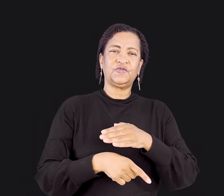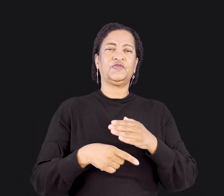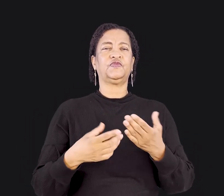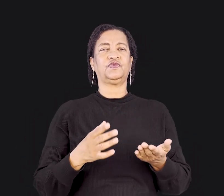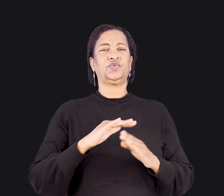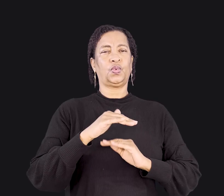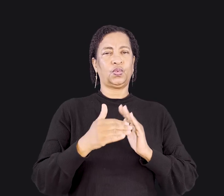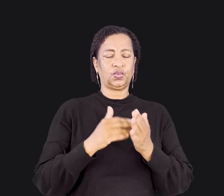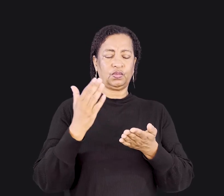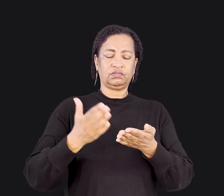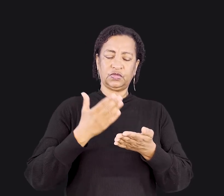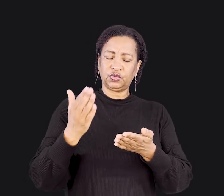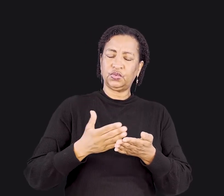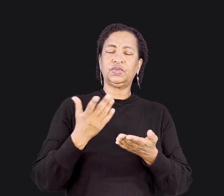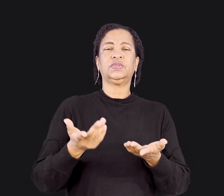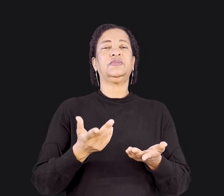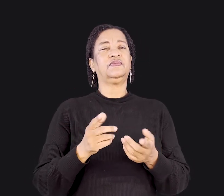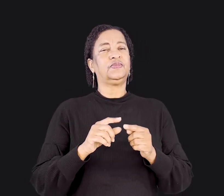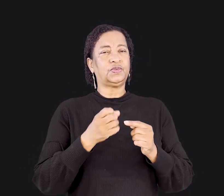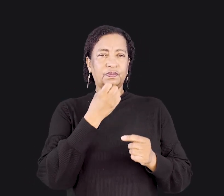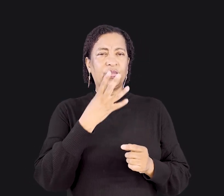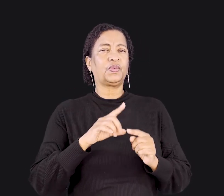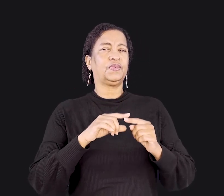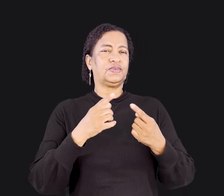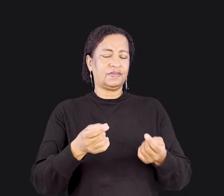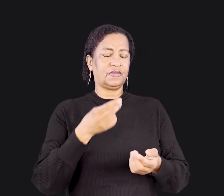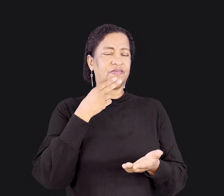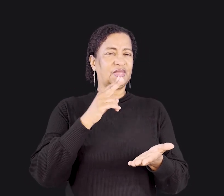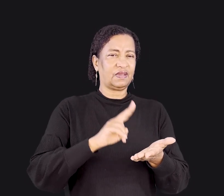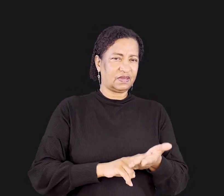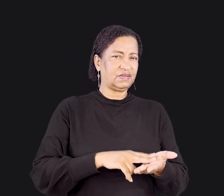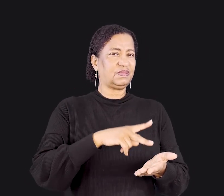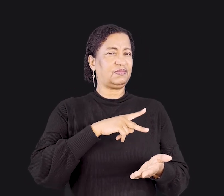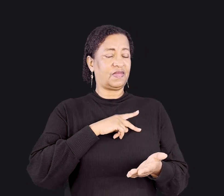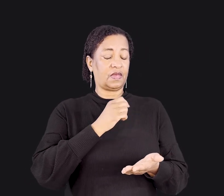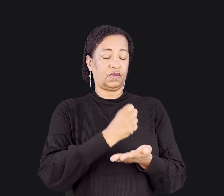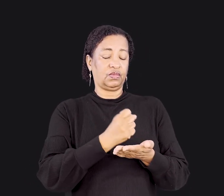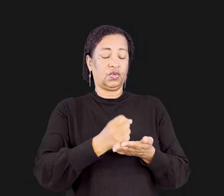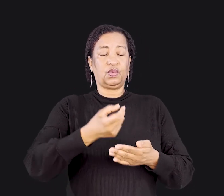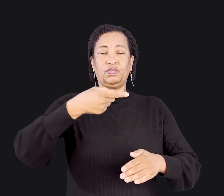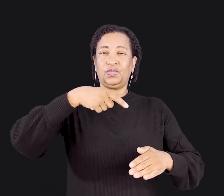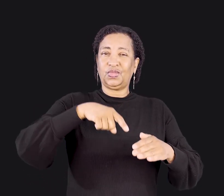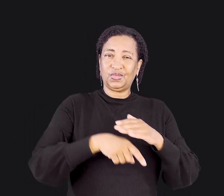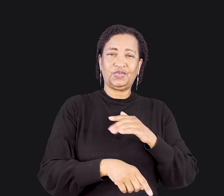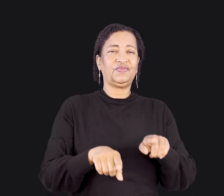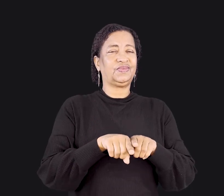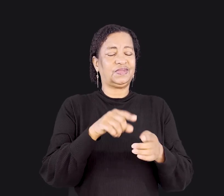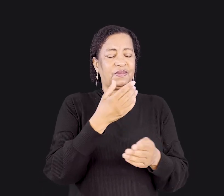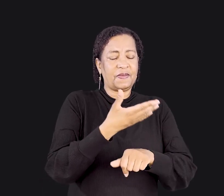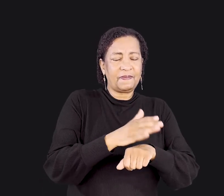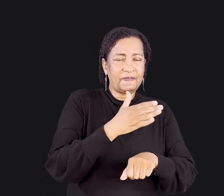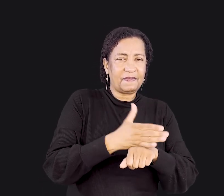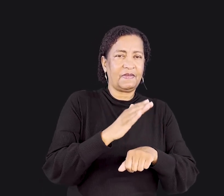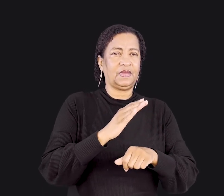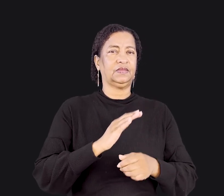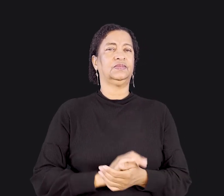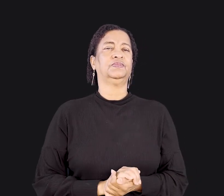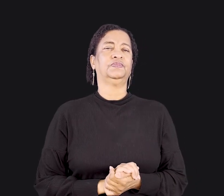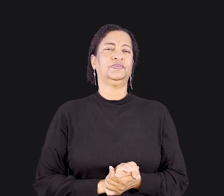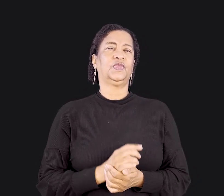profundas. Todos os livros são inspirados, mas a lógica de Paulo faz de suas cartas documentos profundos e ao mesmo tempo muito práticos.